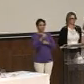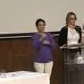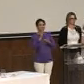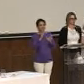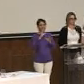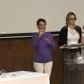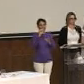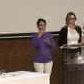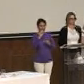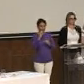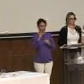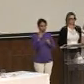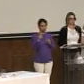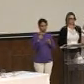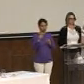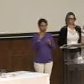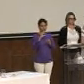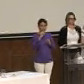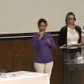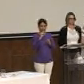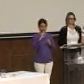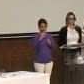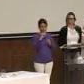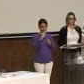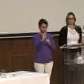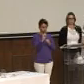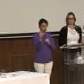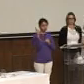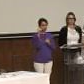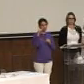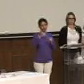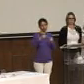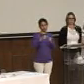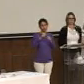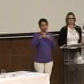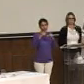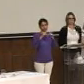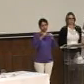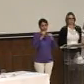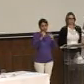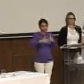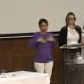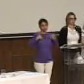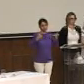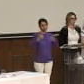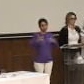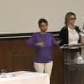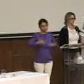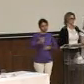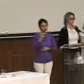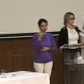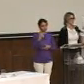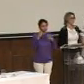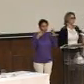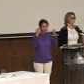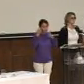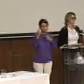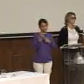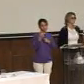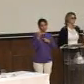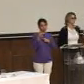Brasília, e isso vai permitir a gente ampliar a nossa capacidade, melhorar os nossos serviços. Essa é a nossa preocupação, esse é o nosso